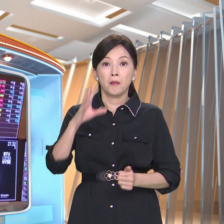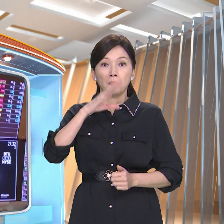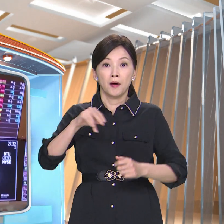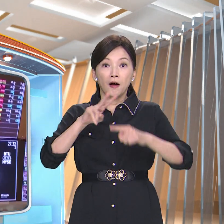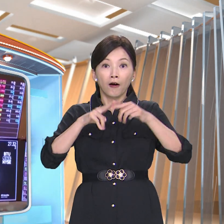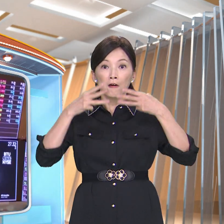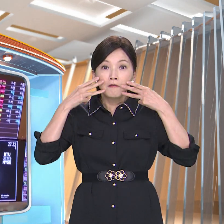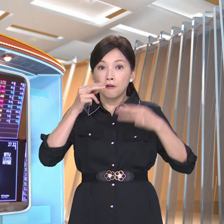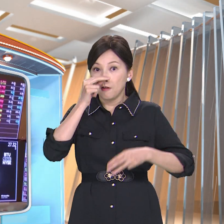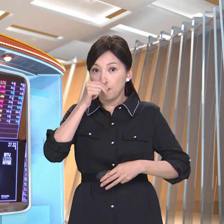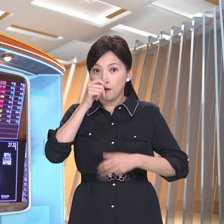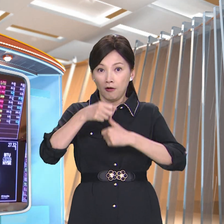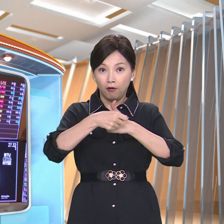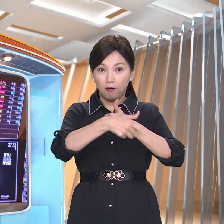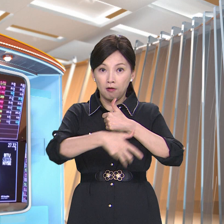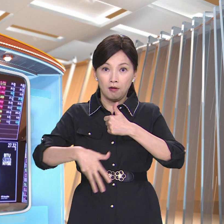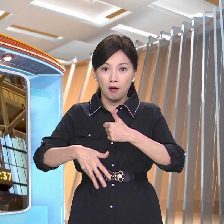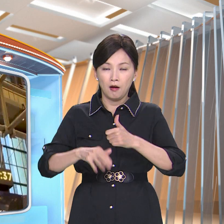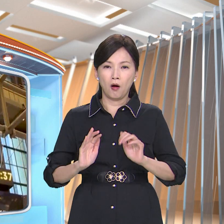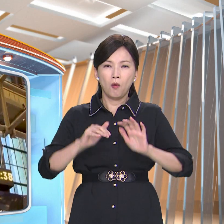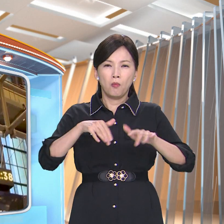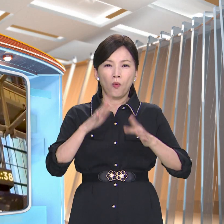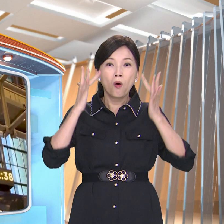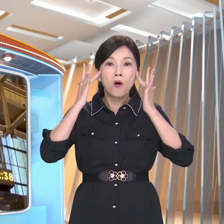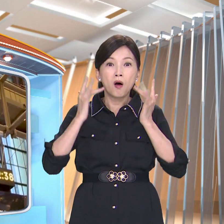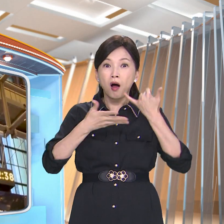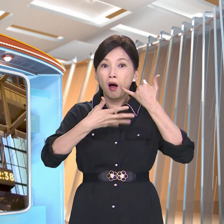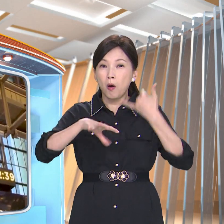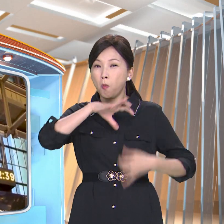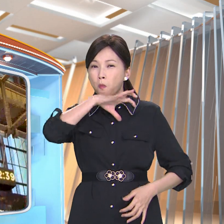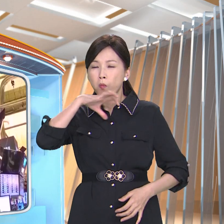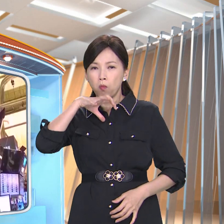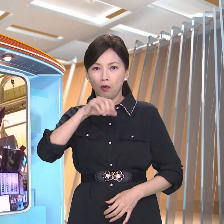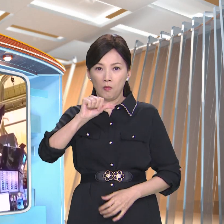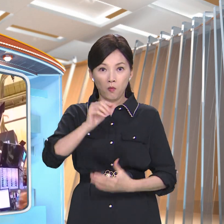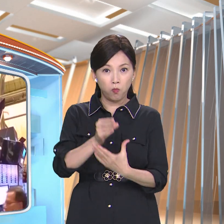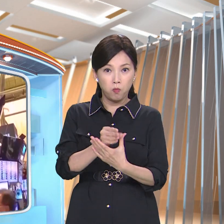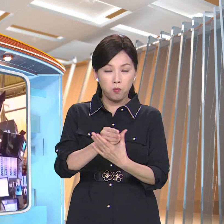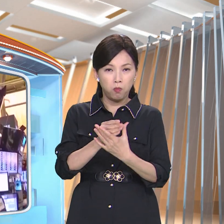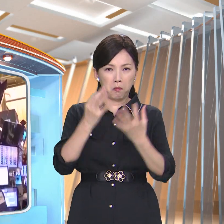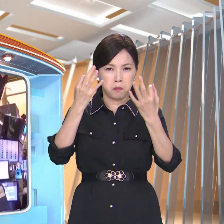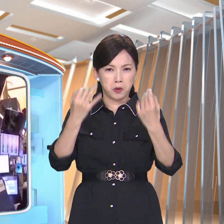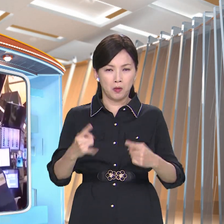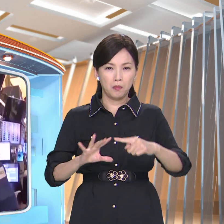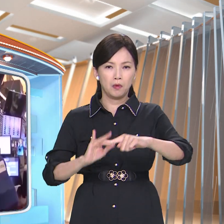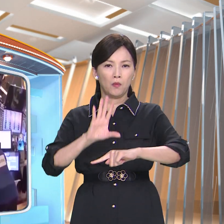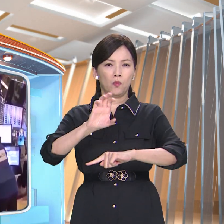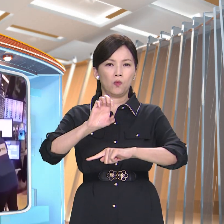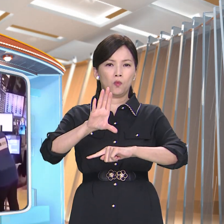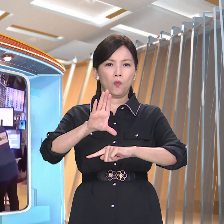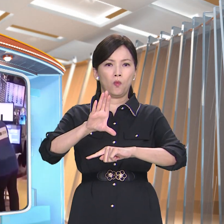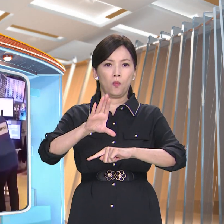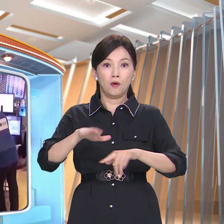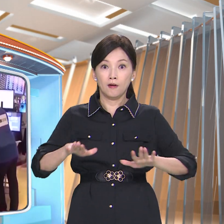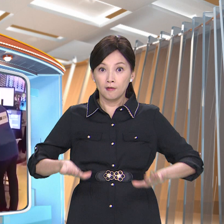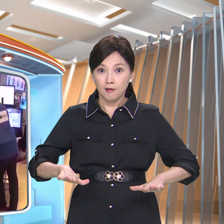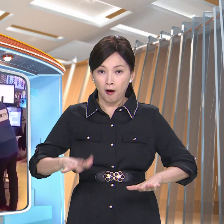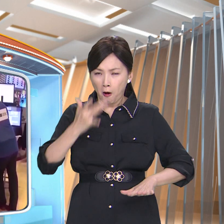易，连带导致巴菲特旗下波克夏海瑟威 A 类股暴跌